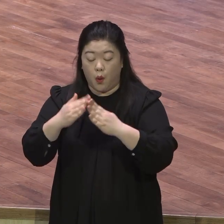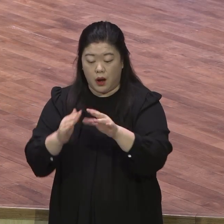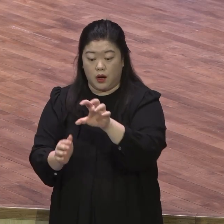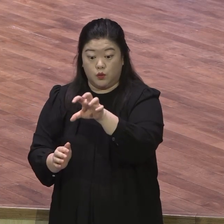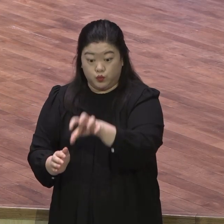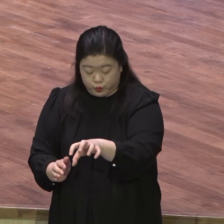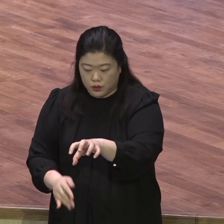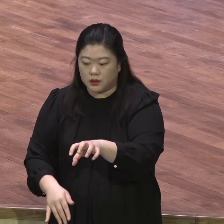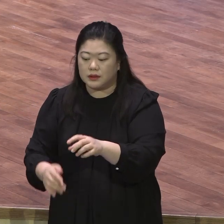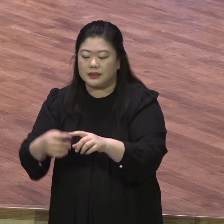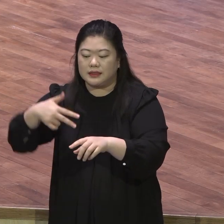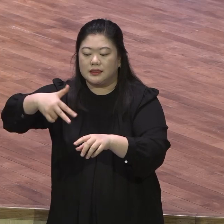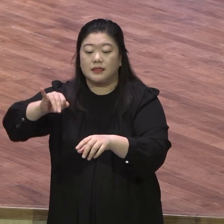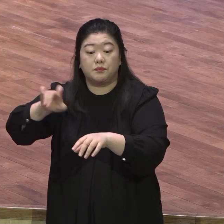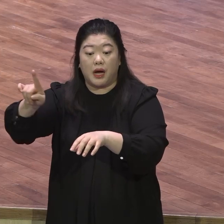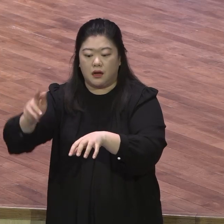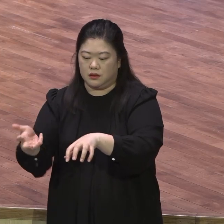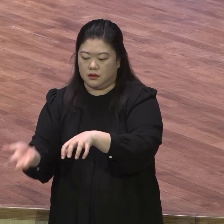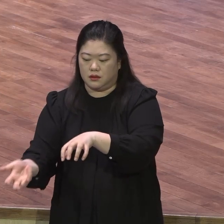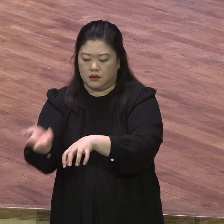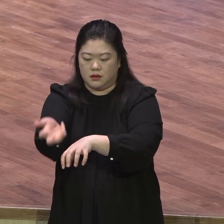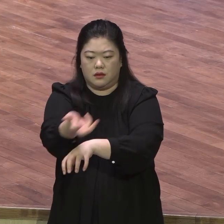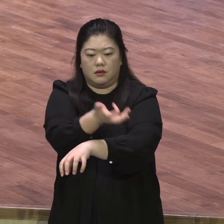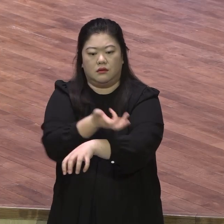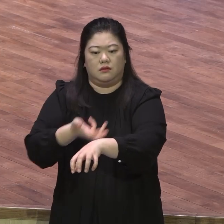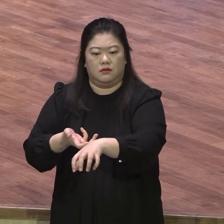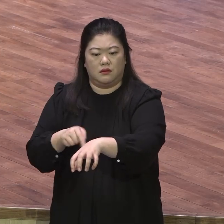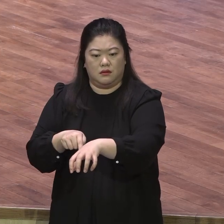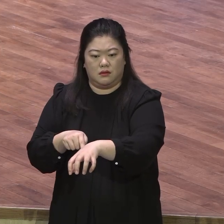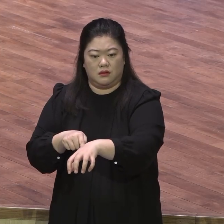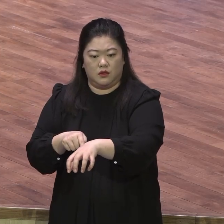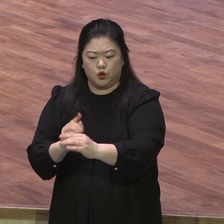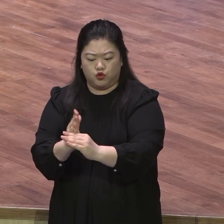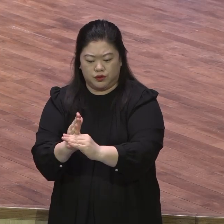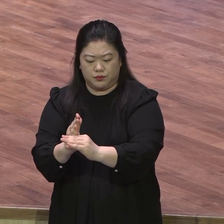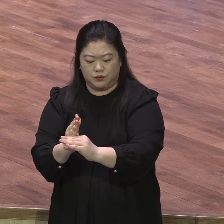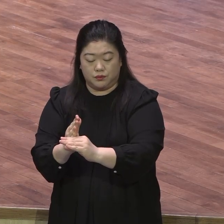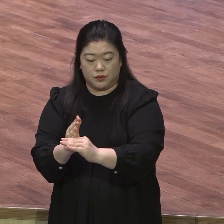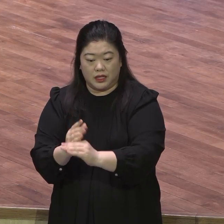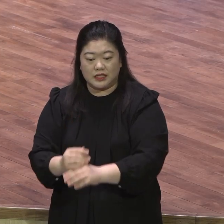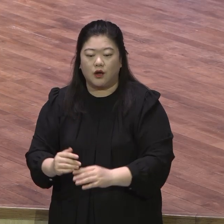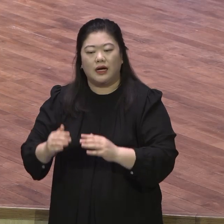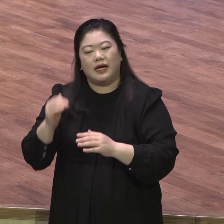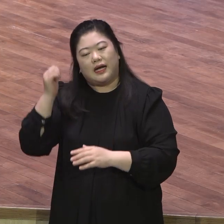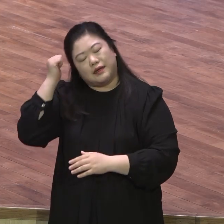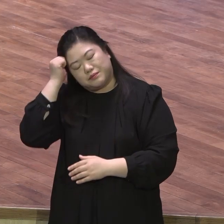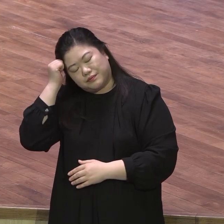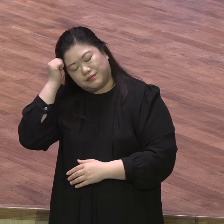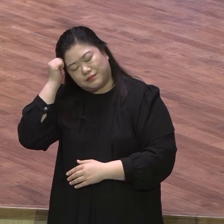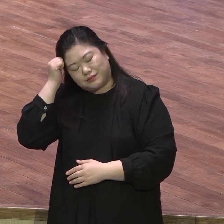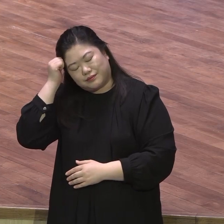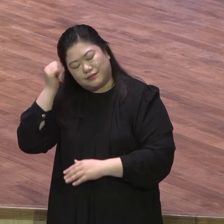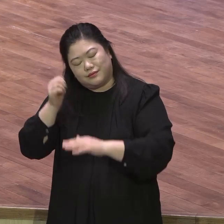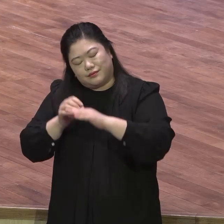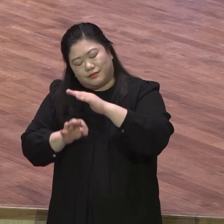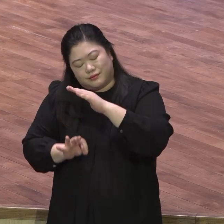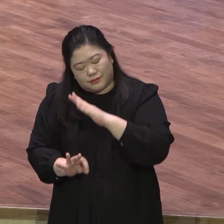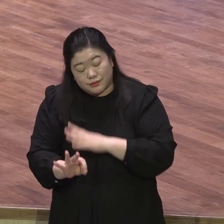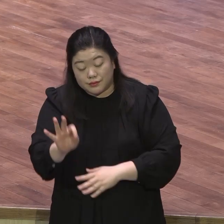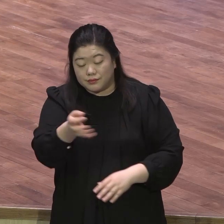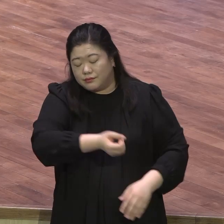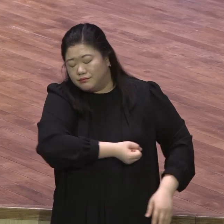때문에 거기에 맞춰서. 그래서 문을 나올 때마다 뭘 봐요. 나오자마자 성막 보는 거예요. 성전 보는 겁니다. 문을 나올 때마다.